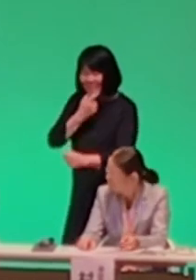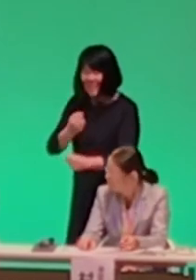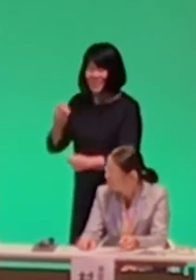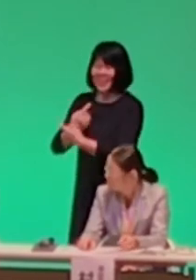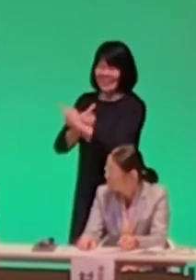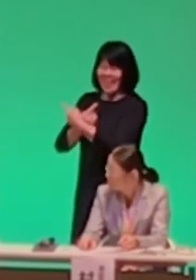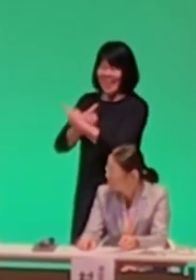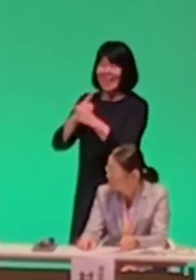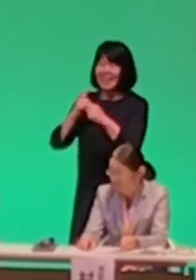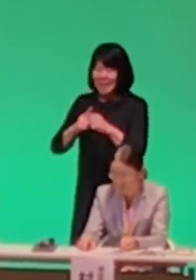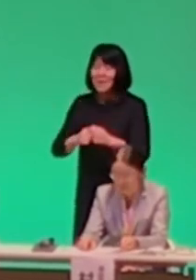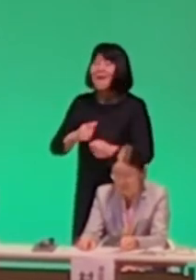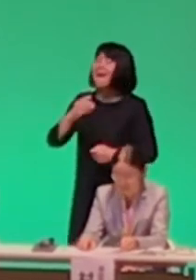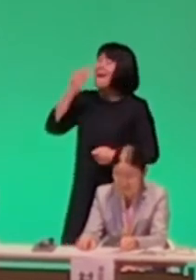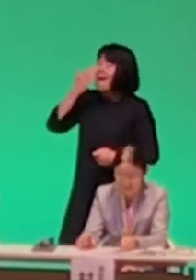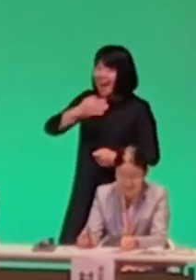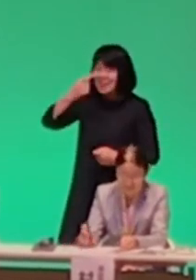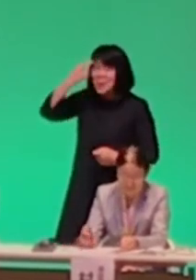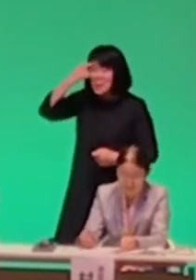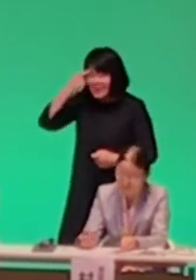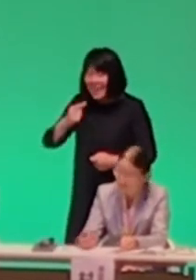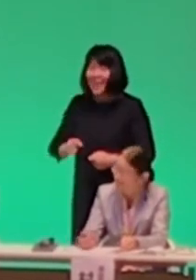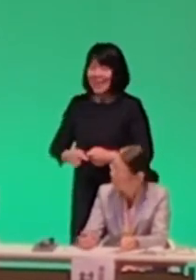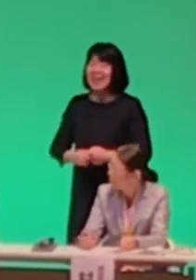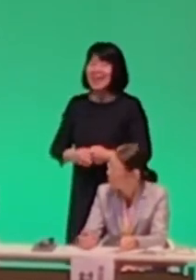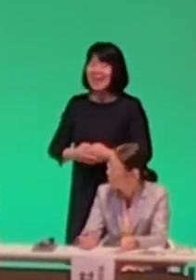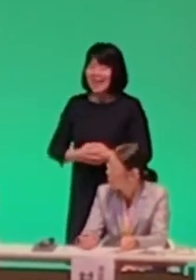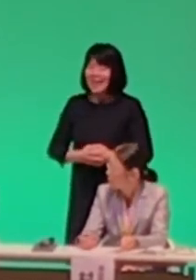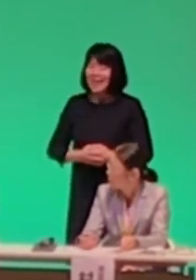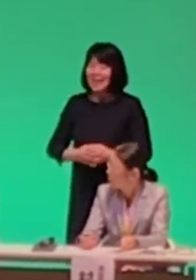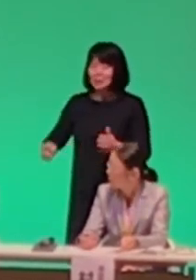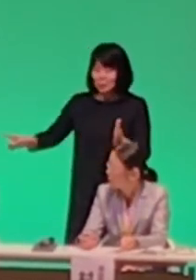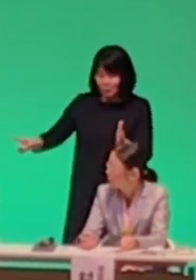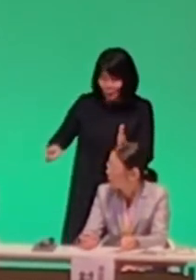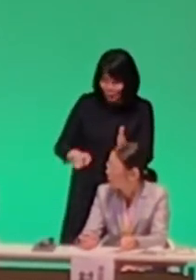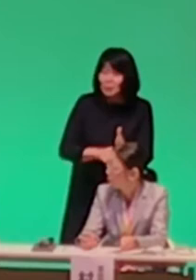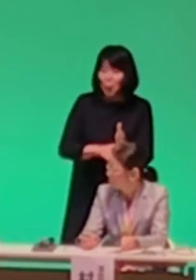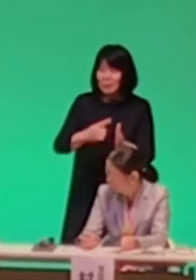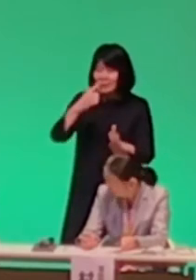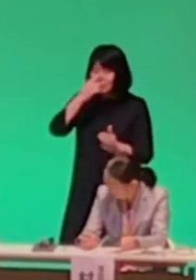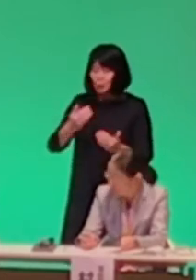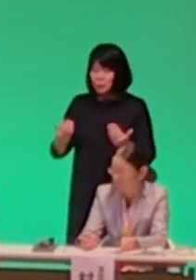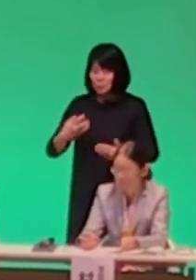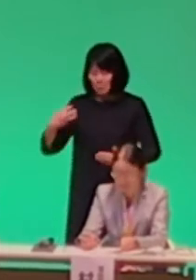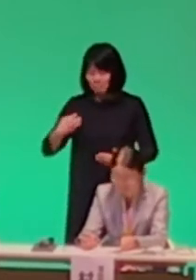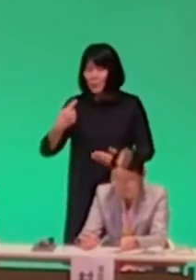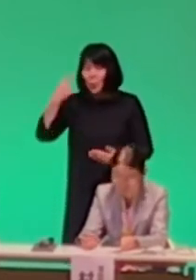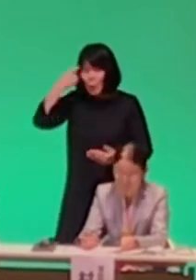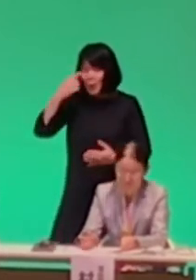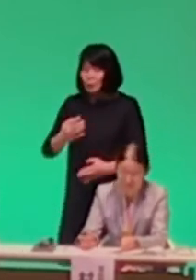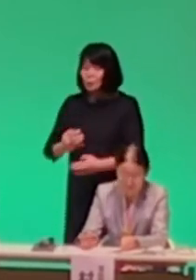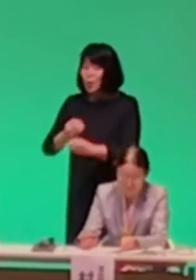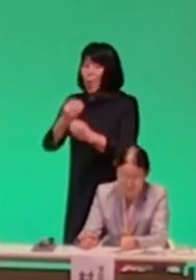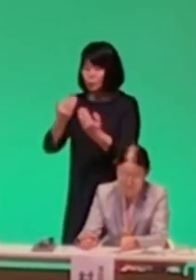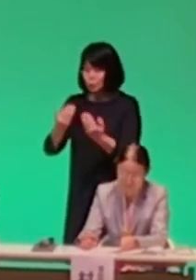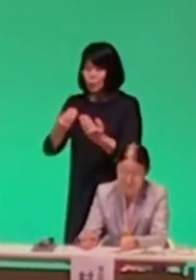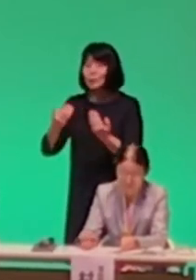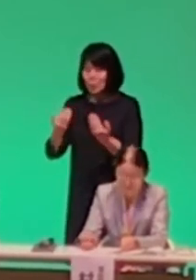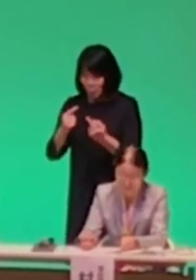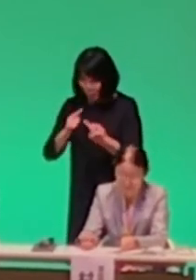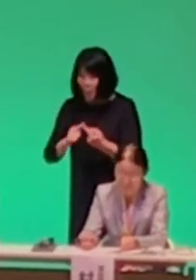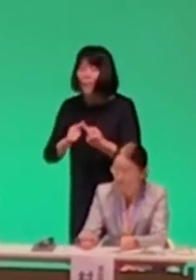、私の方から実は自分がずっとライフワークにしている総務の仕事と、そしてちょっとこ